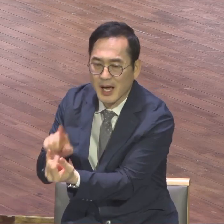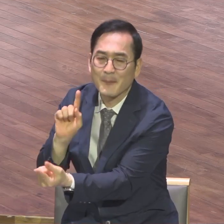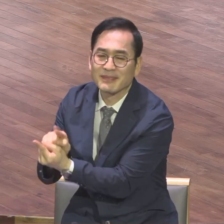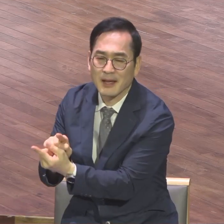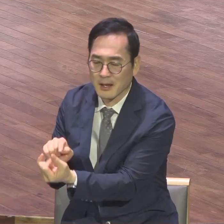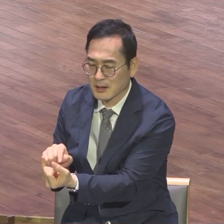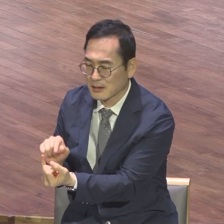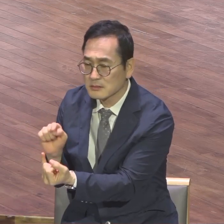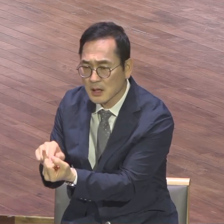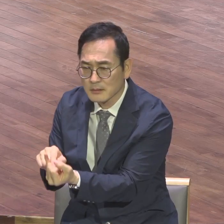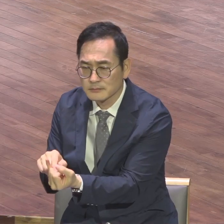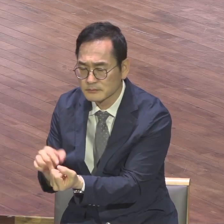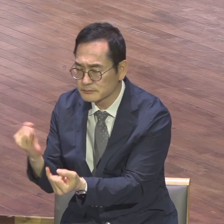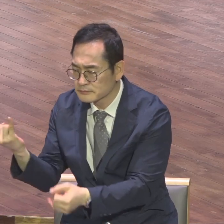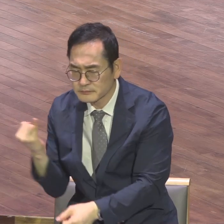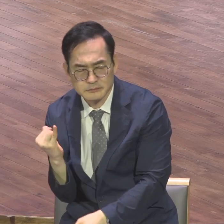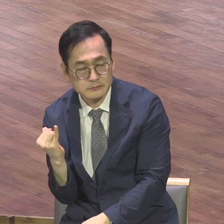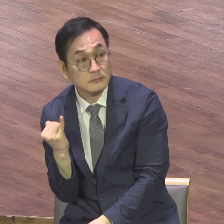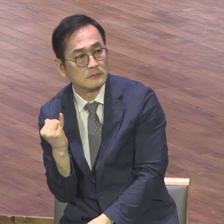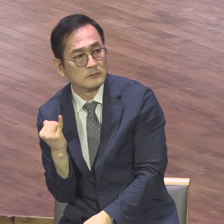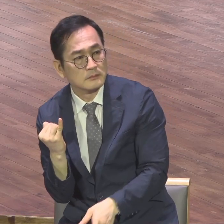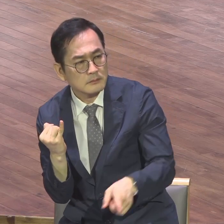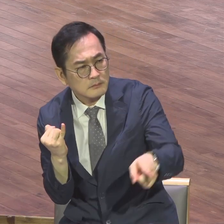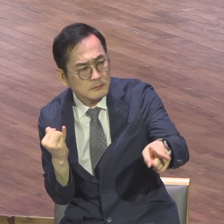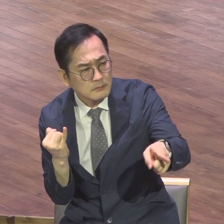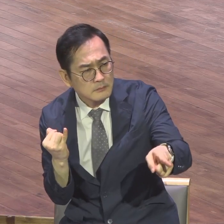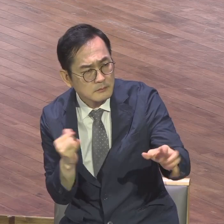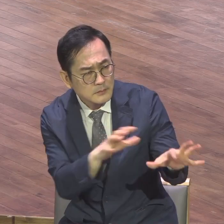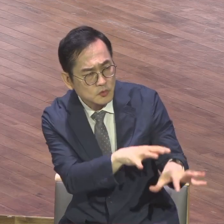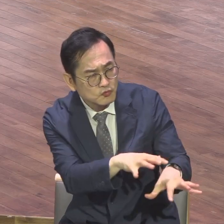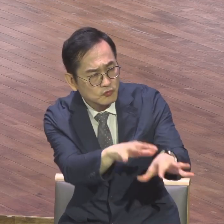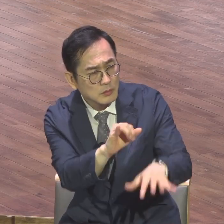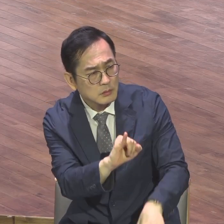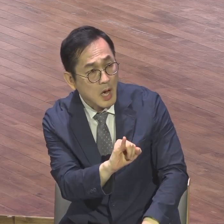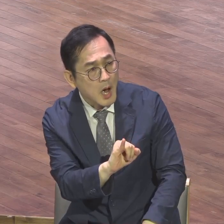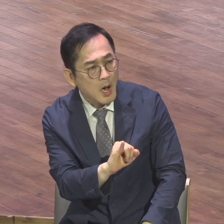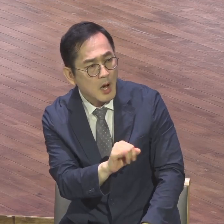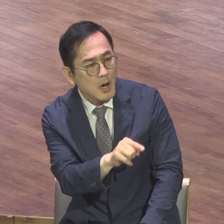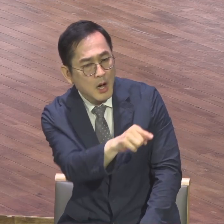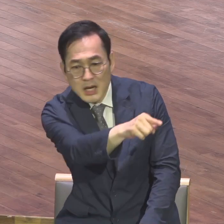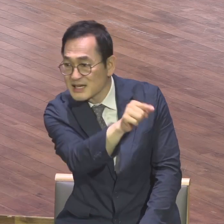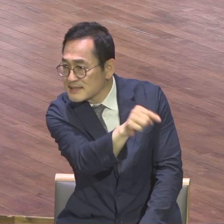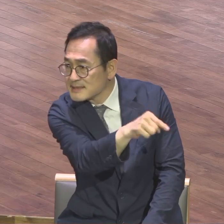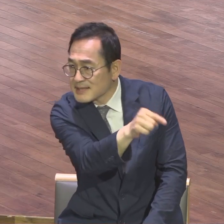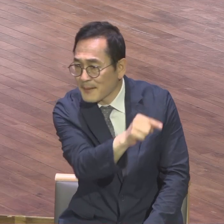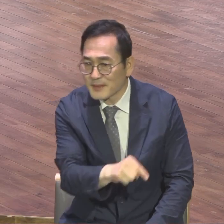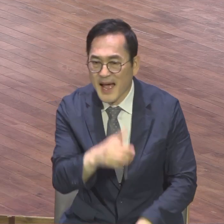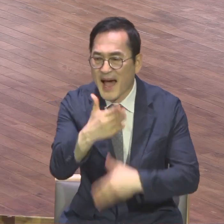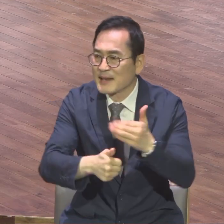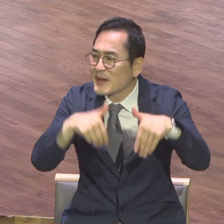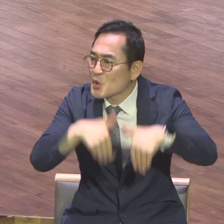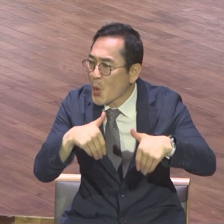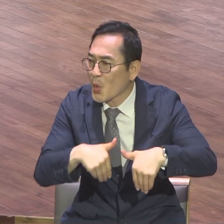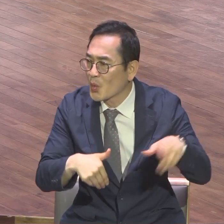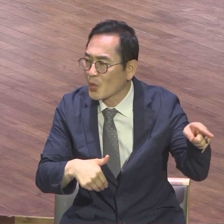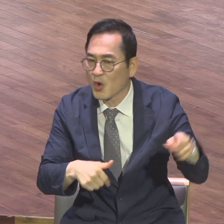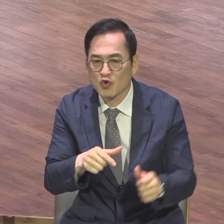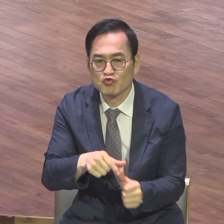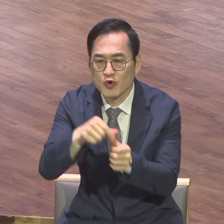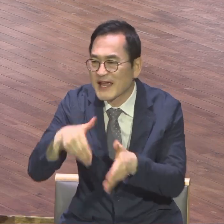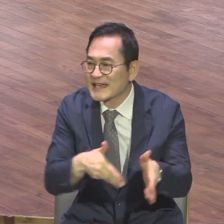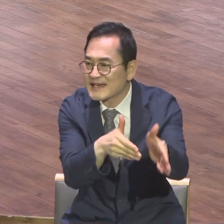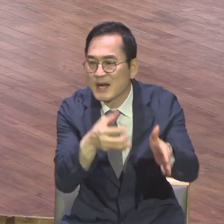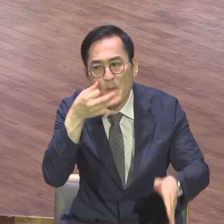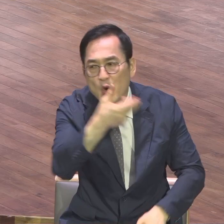따라와서 계속 소리를 지릅니다. 이 사람들은 지극히 높은 하나님의 종으로서 구원의